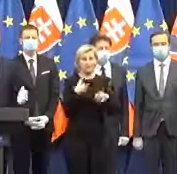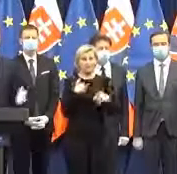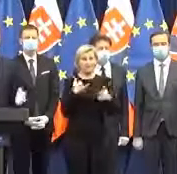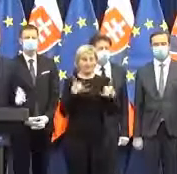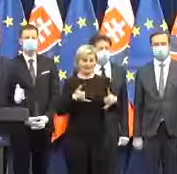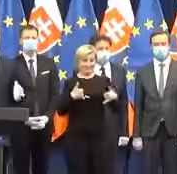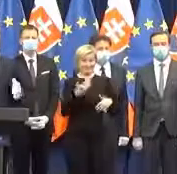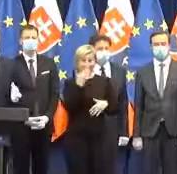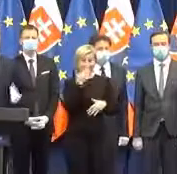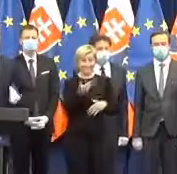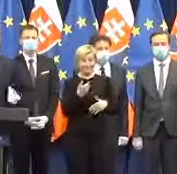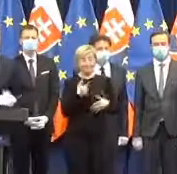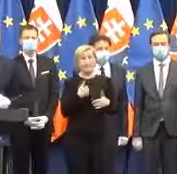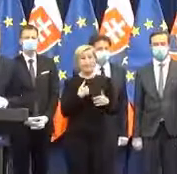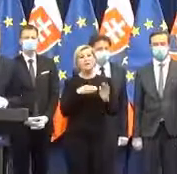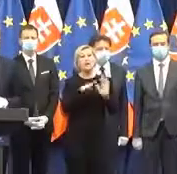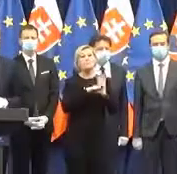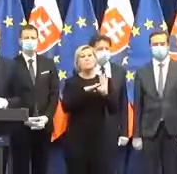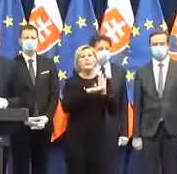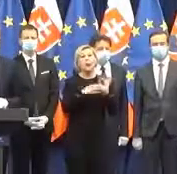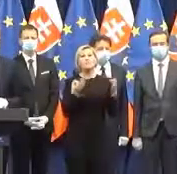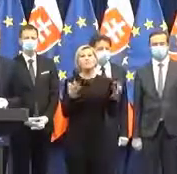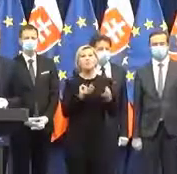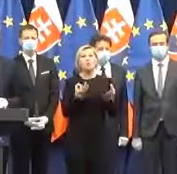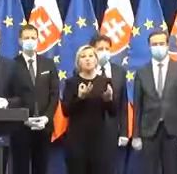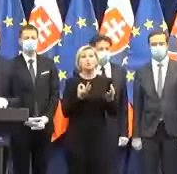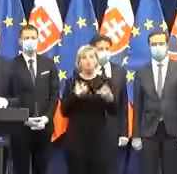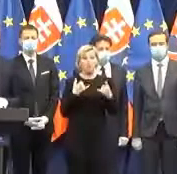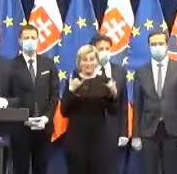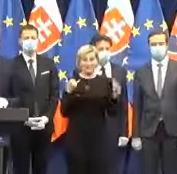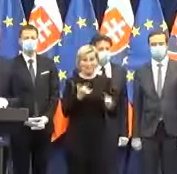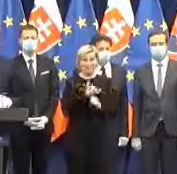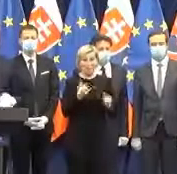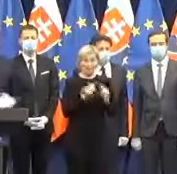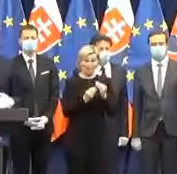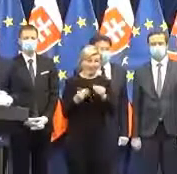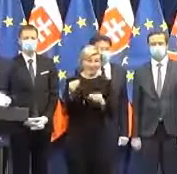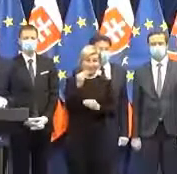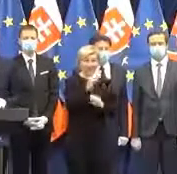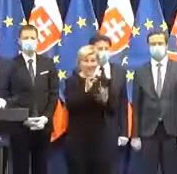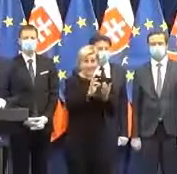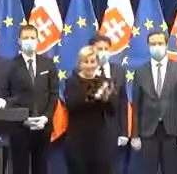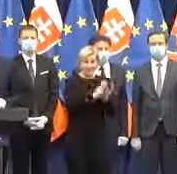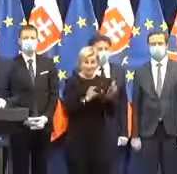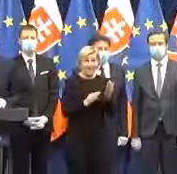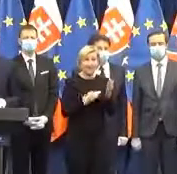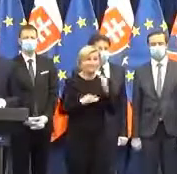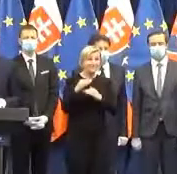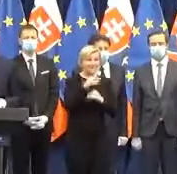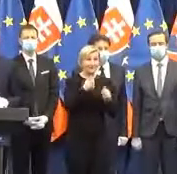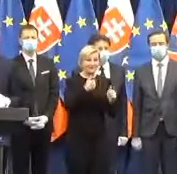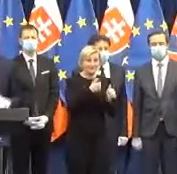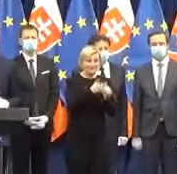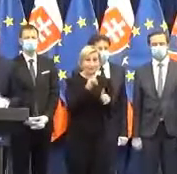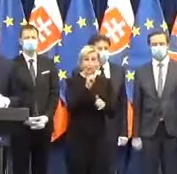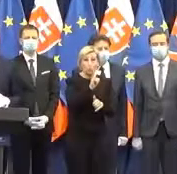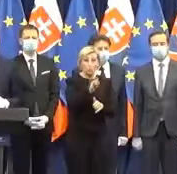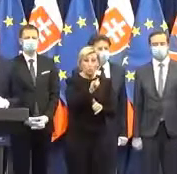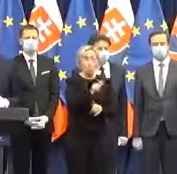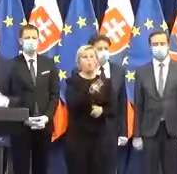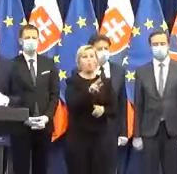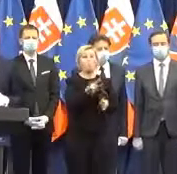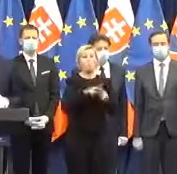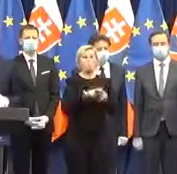viacej testovať, tým lepšie identifikujete prípadných nositeľov a tým skorej tú krízu dokážete zvládnuť.